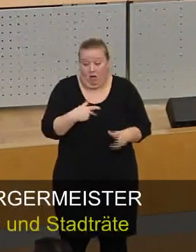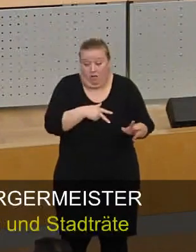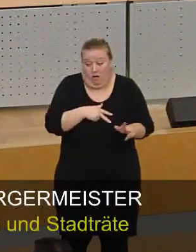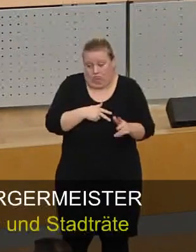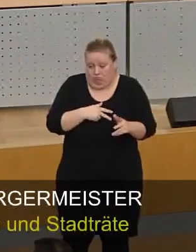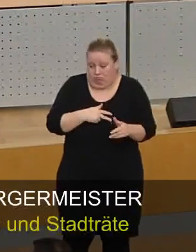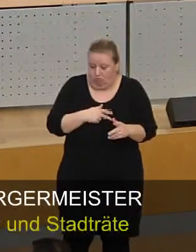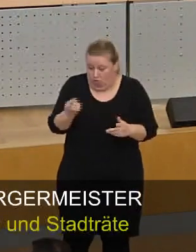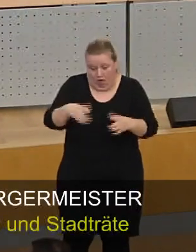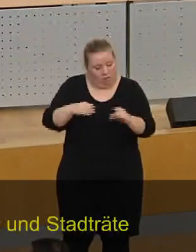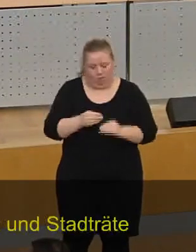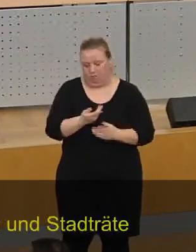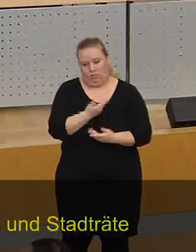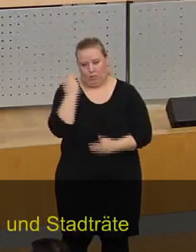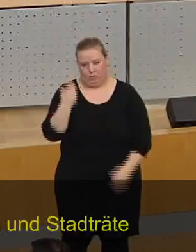nicht nachkommen.